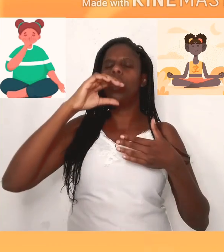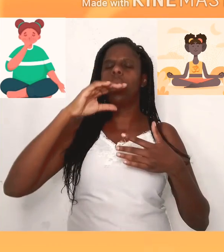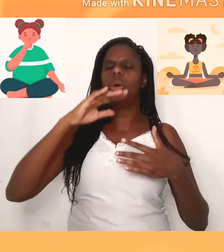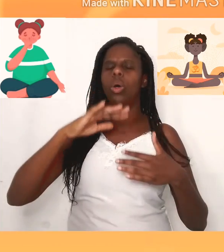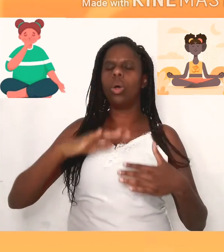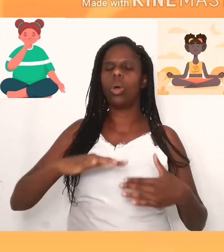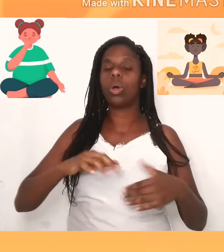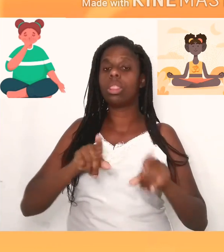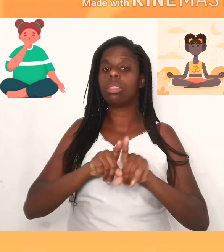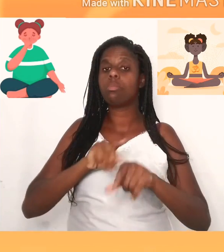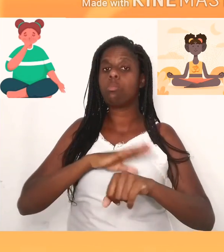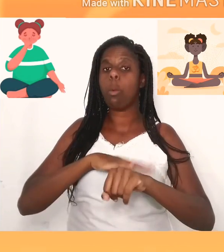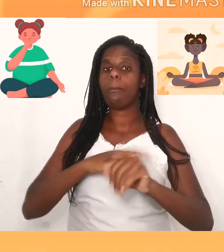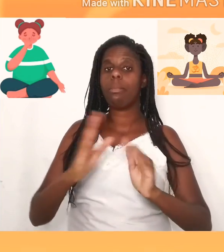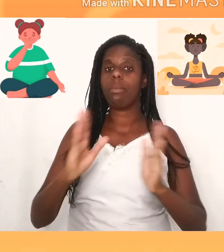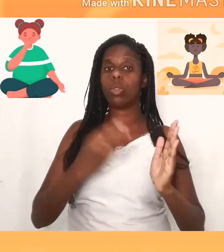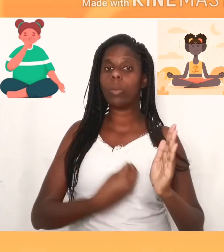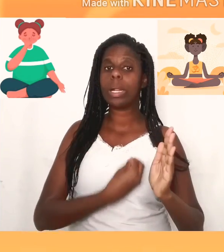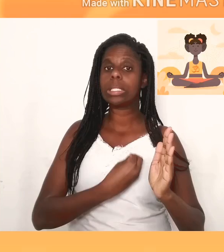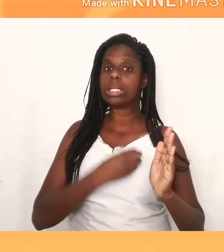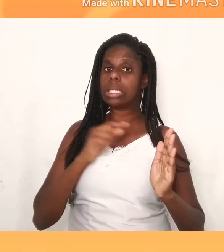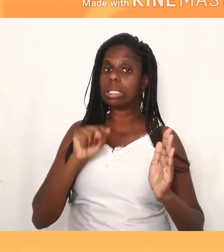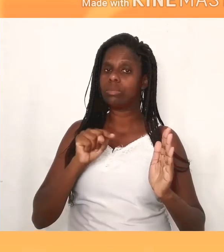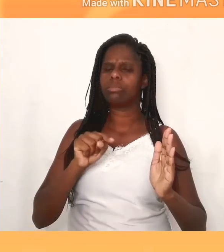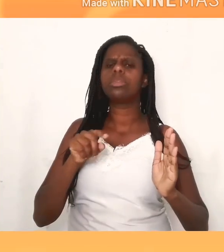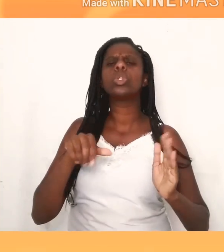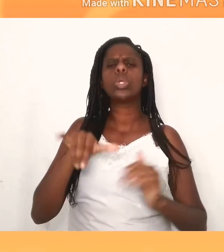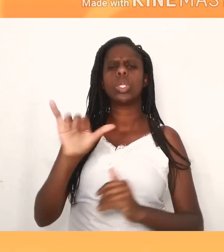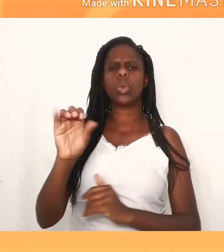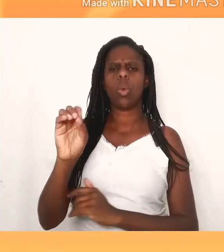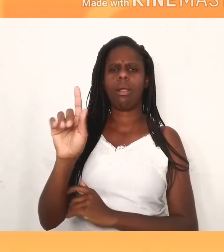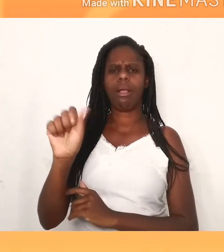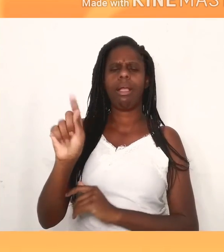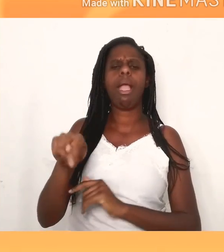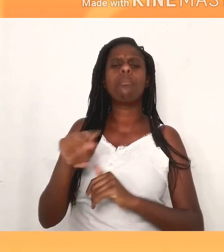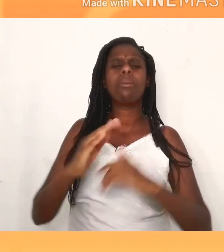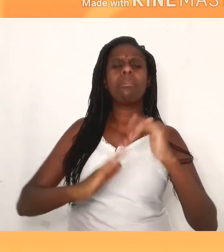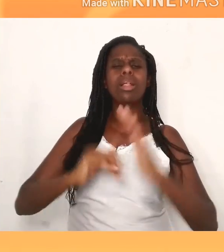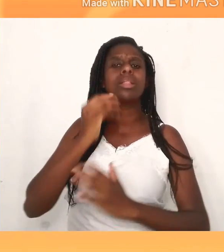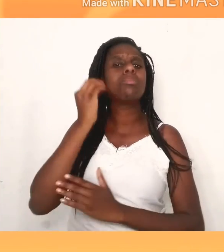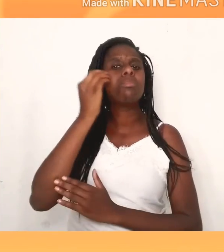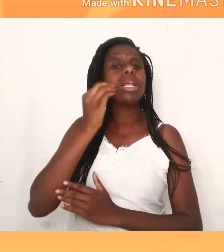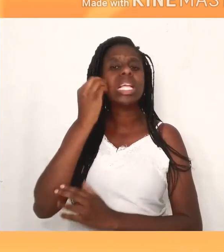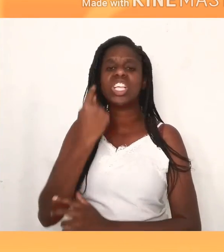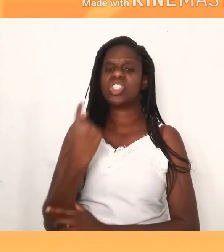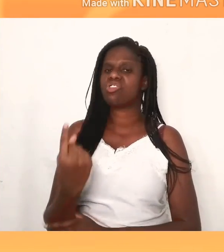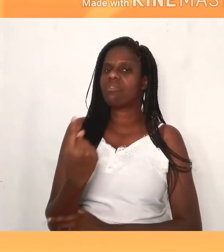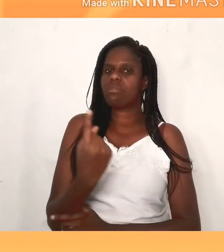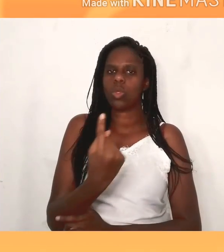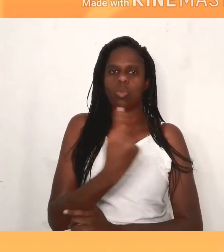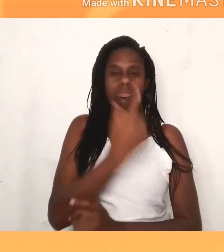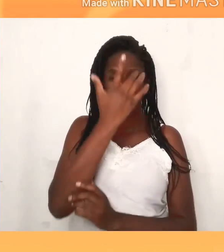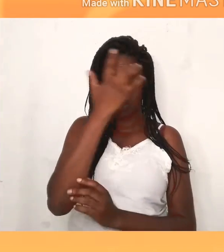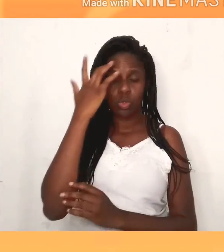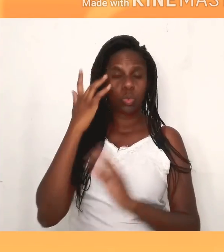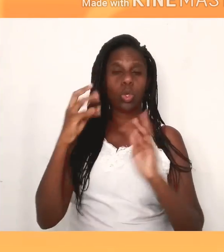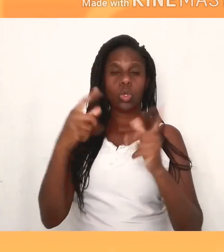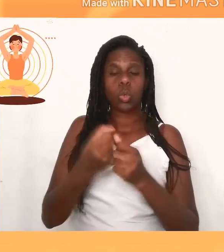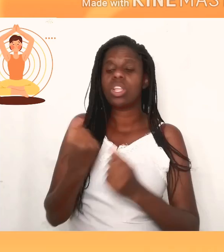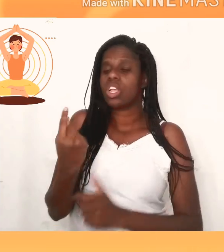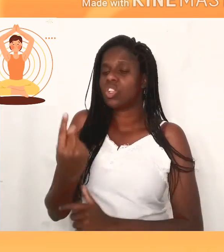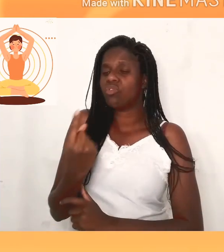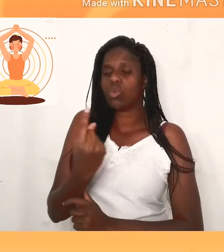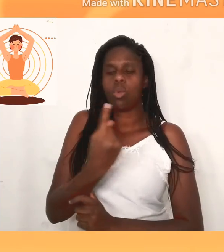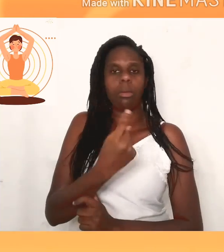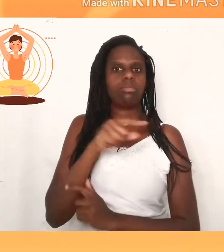momento presente. Então o yoga tem essa prática individual, essa experiência individual. Todas as pessoas que estão